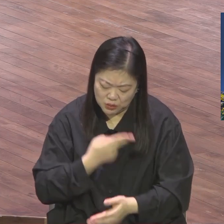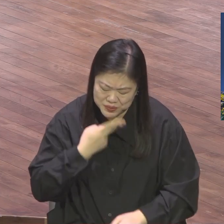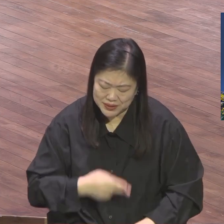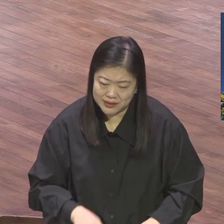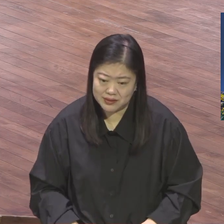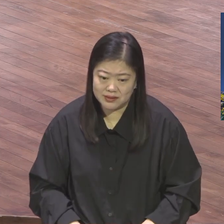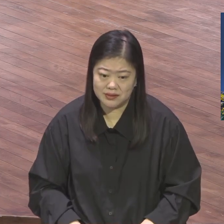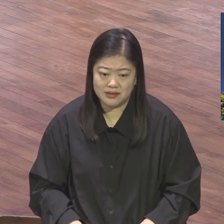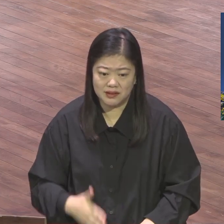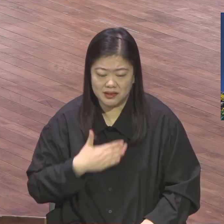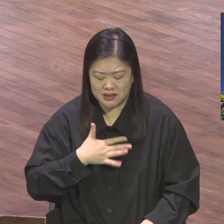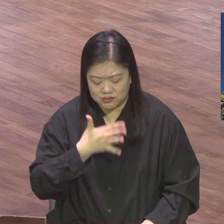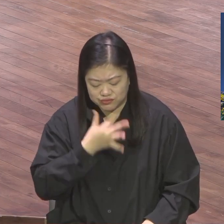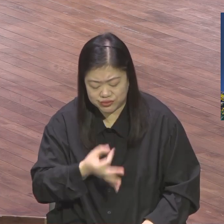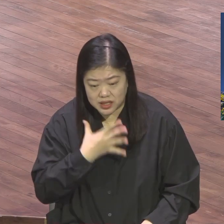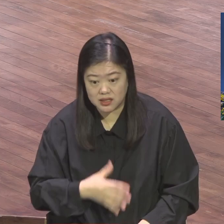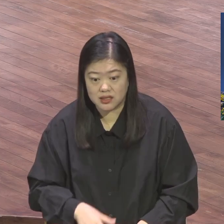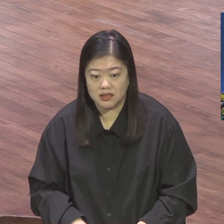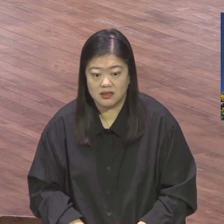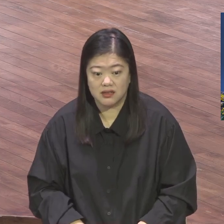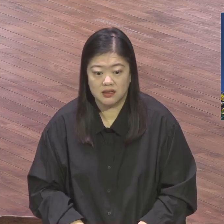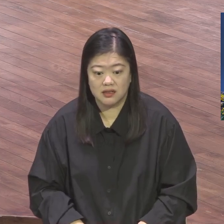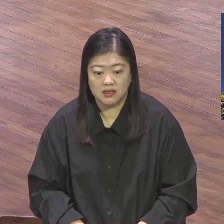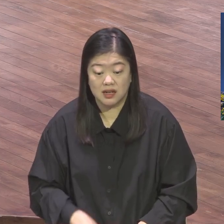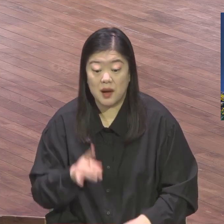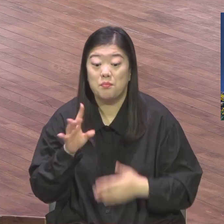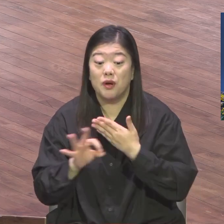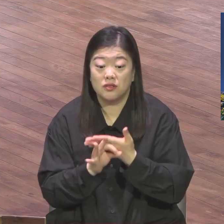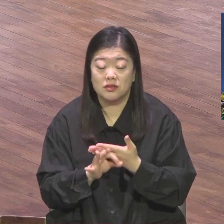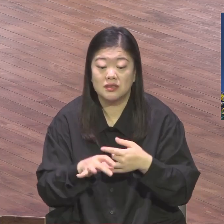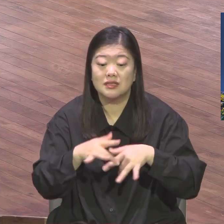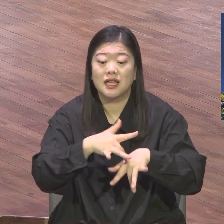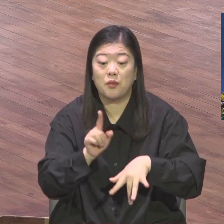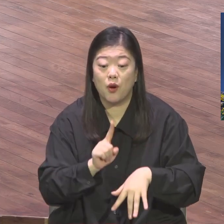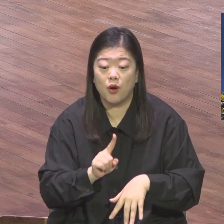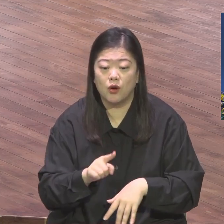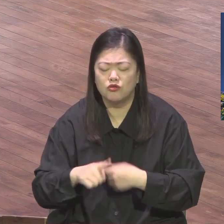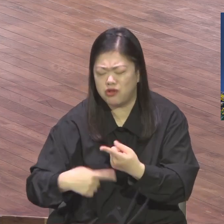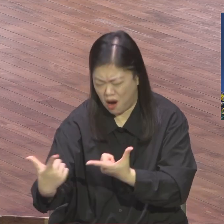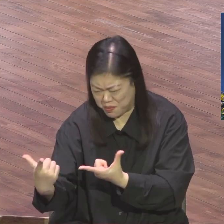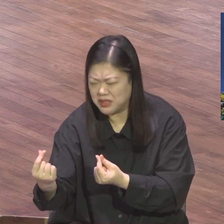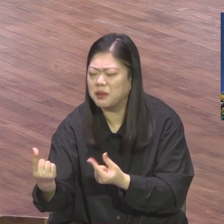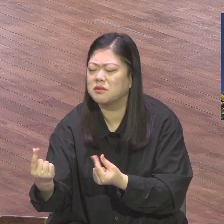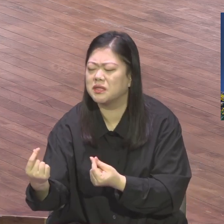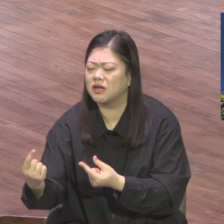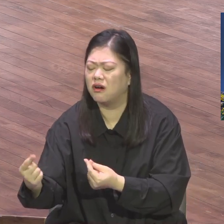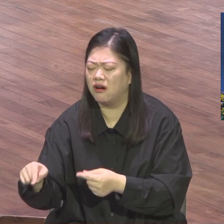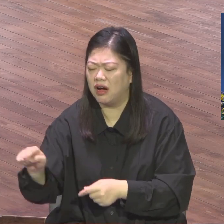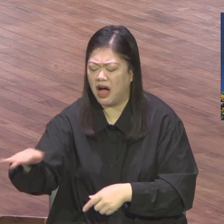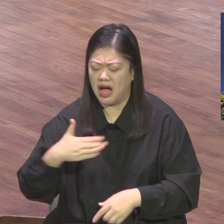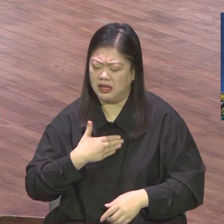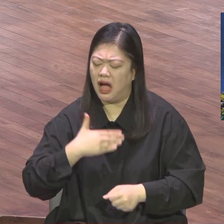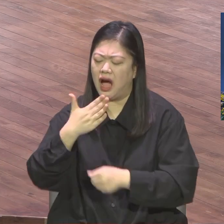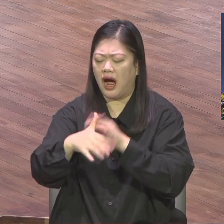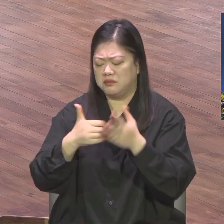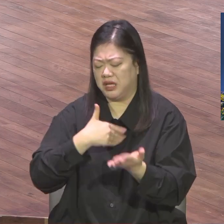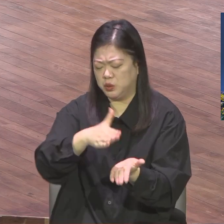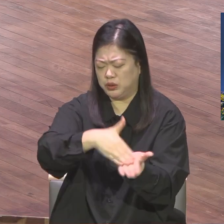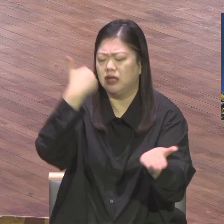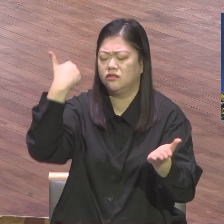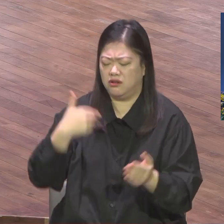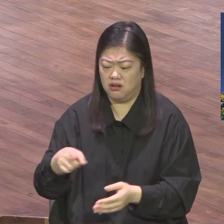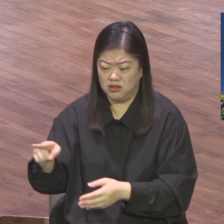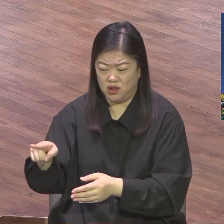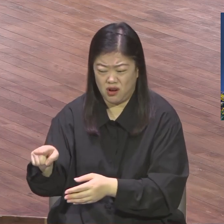앉아 있으면 사단이 그래 말이야. 어쩌면 날 닮았냐. 나도 버림받았어. 그렇게